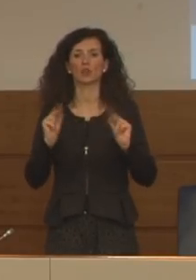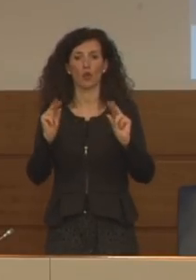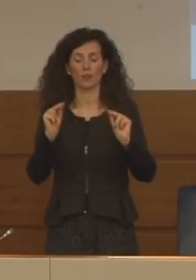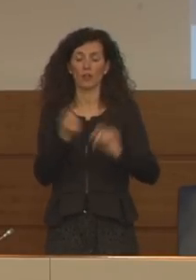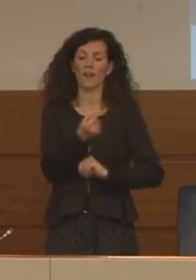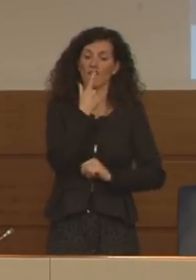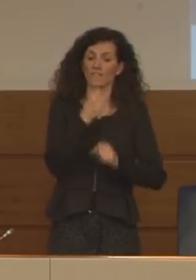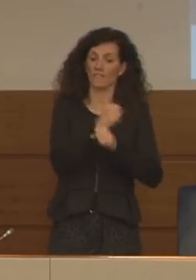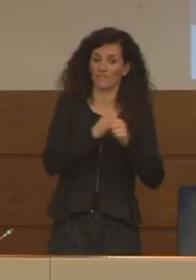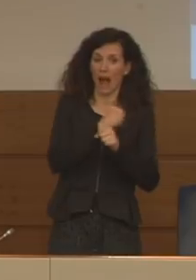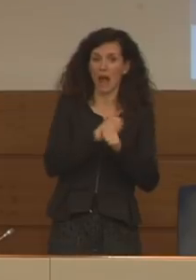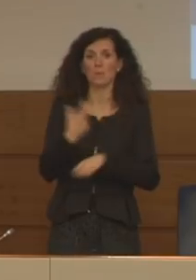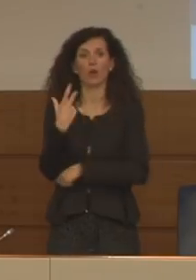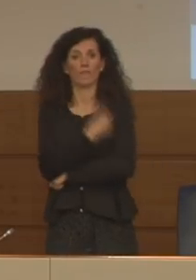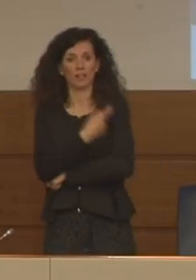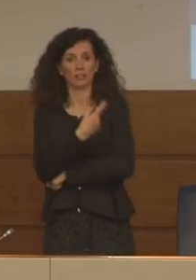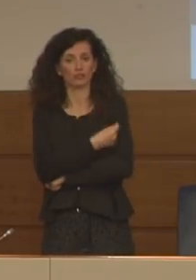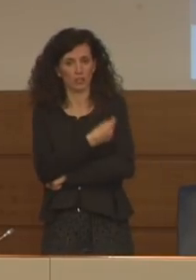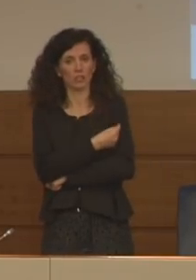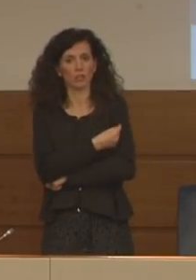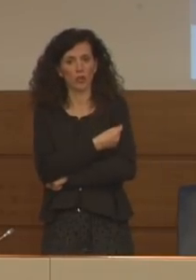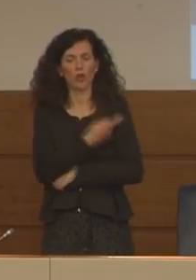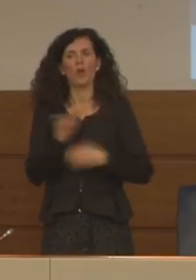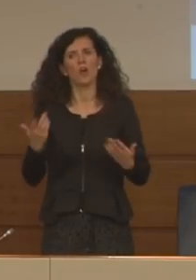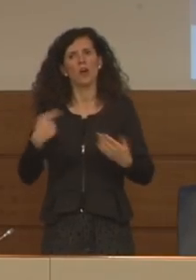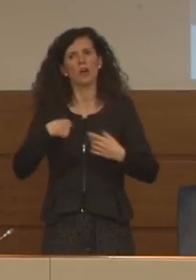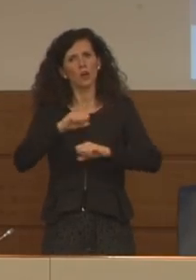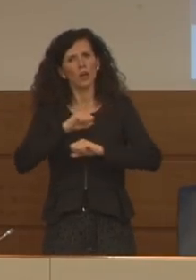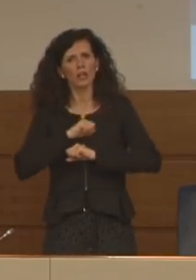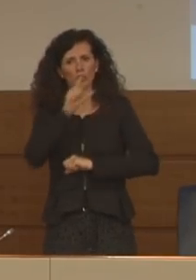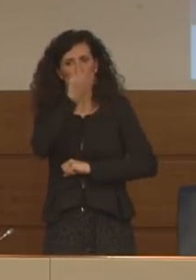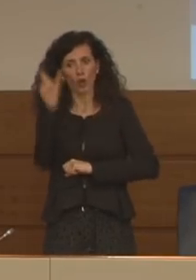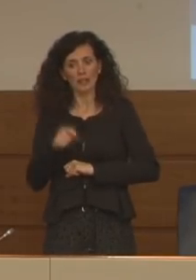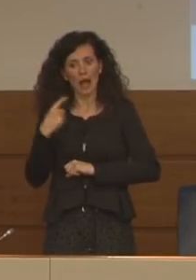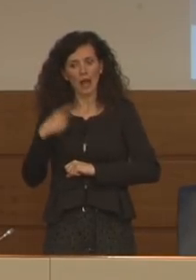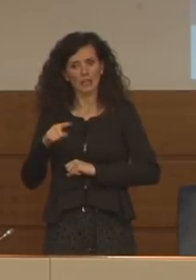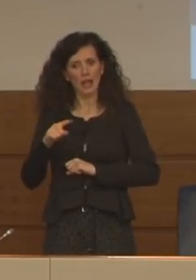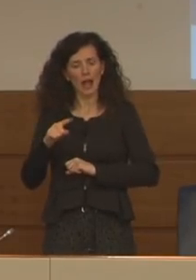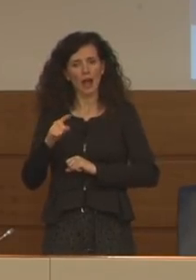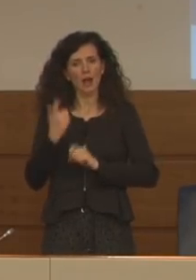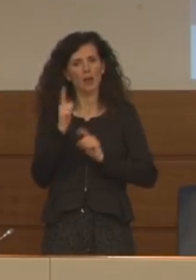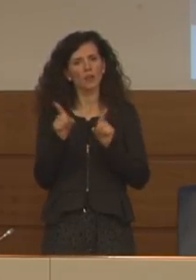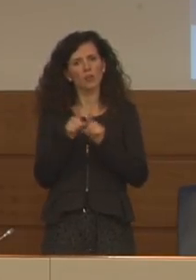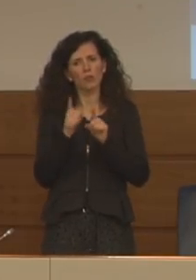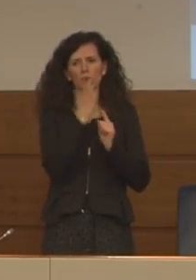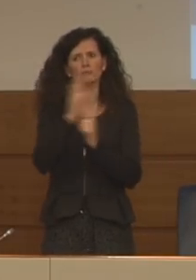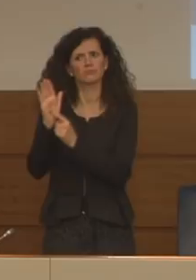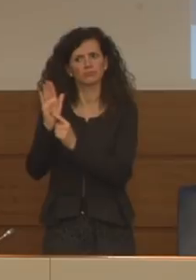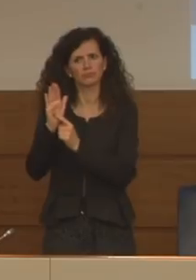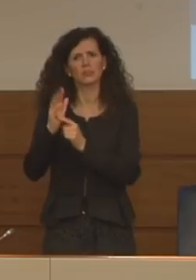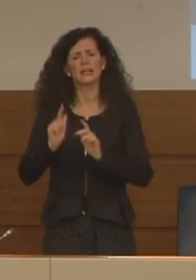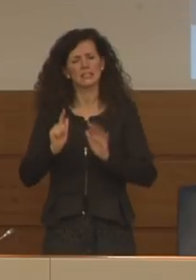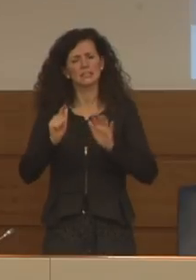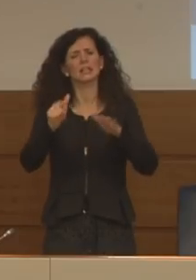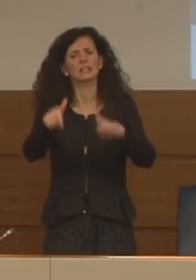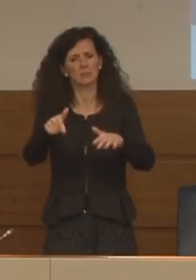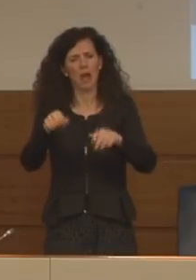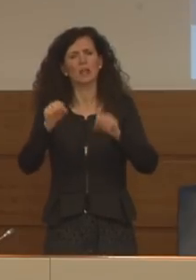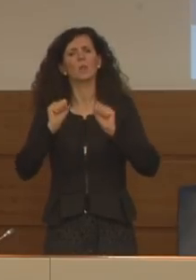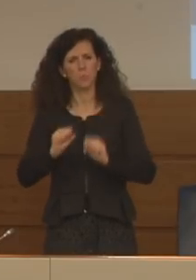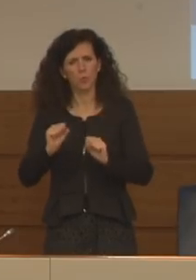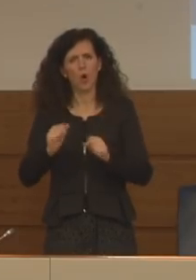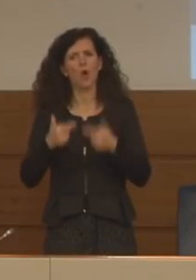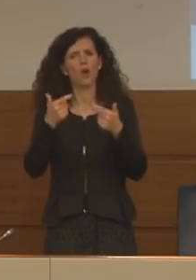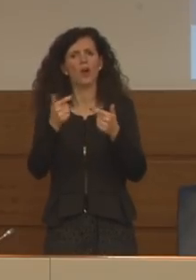i farmaci sia per i vaccini e credo che questo sforzo si concretizzerà nelle prossime settimane anche con alcuni